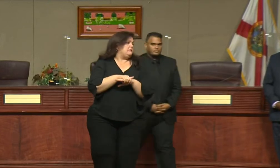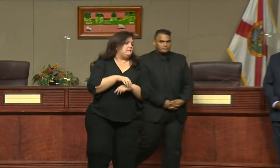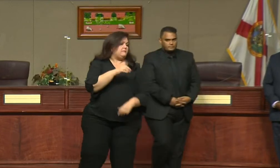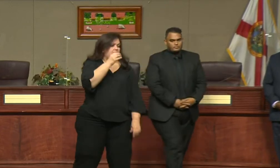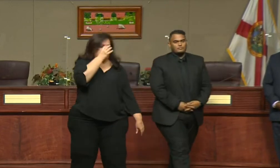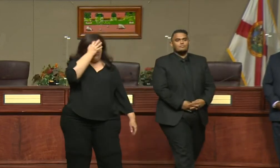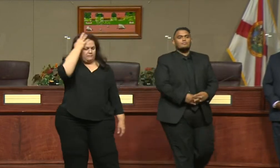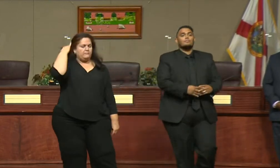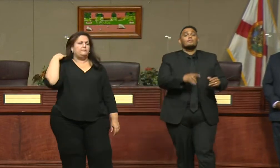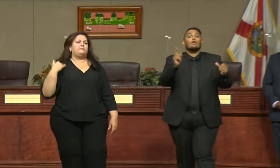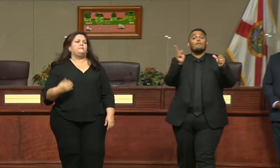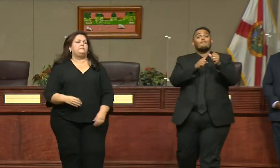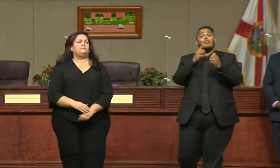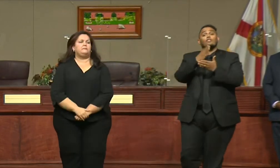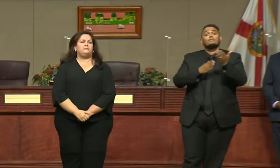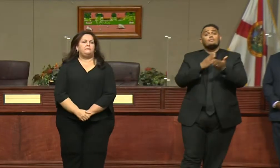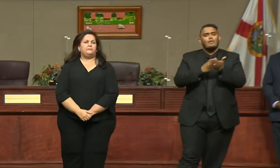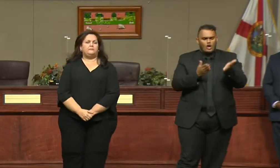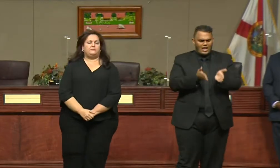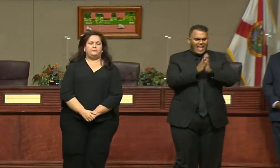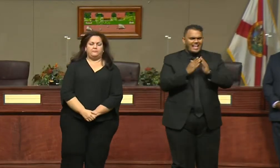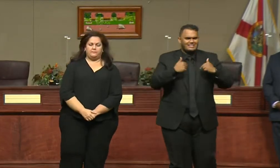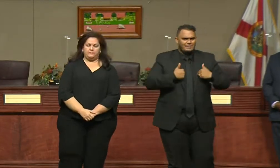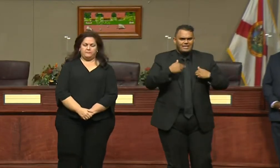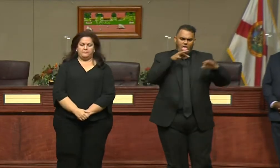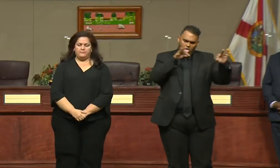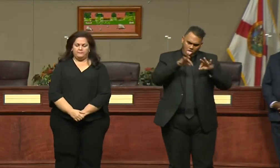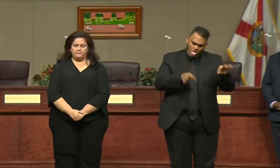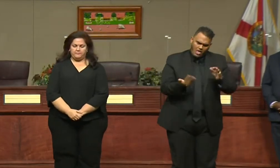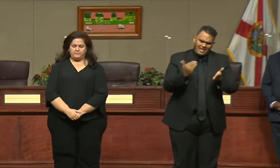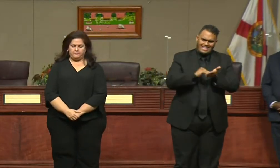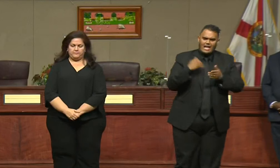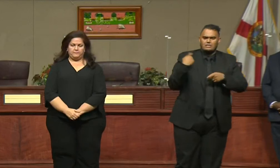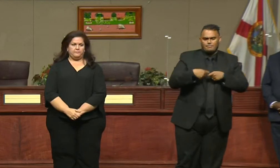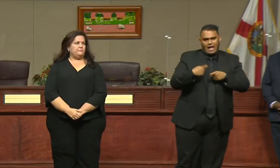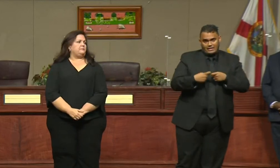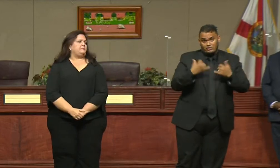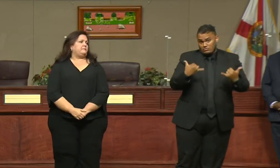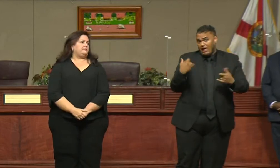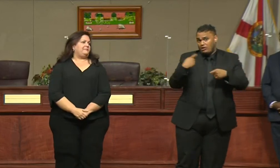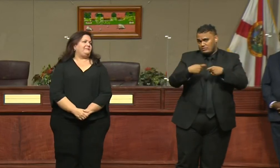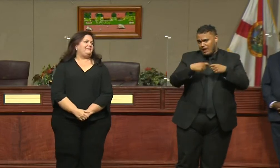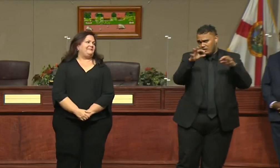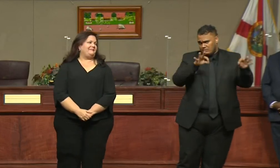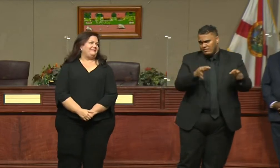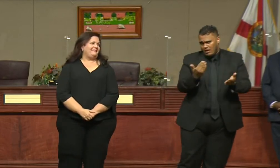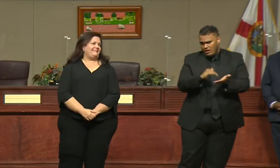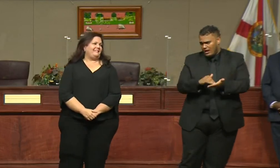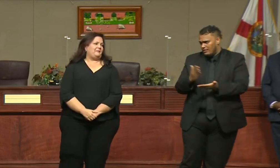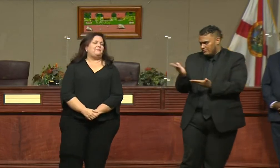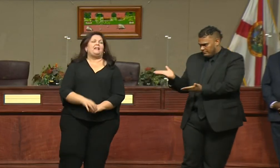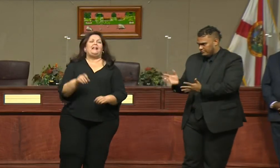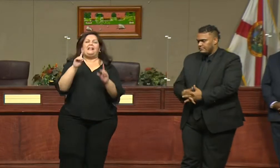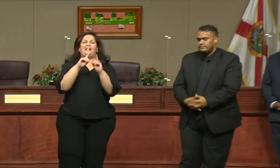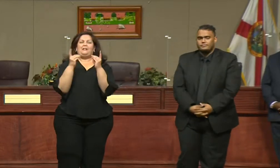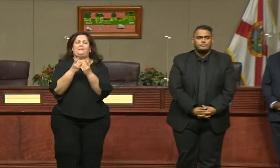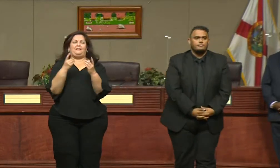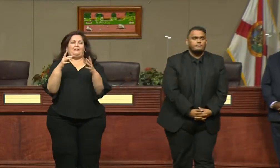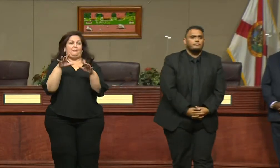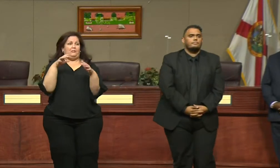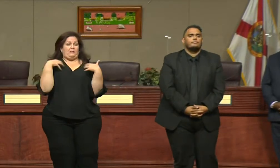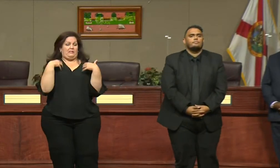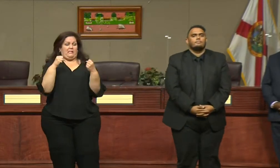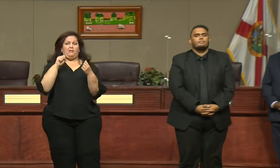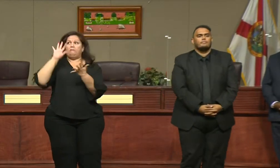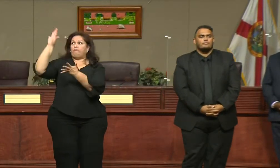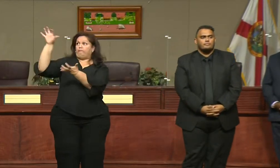English, in Spanish. So I'm going to say it. El Departamento de Salud ha recibido fondos